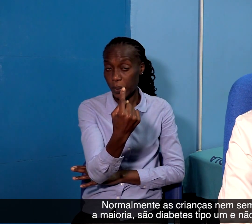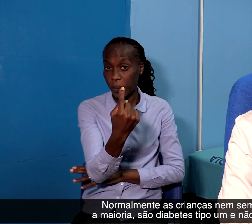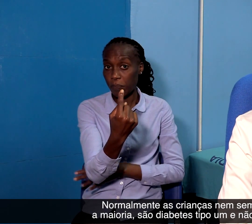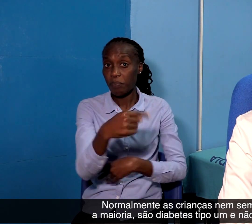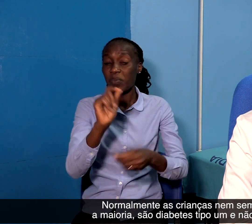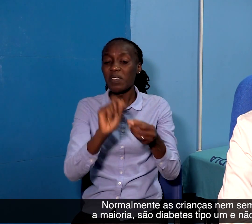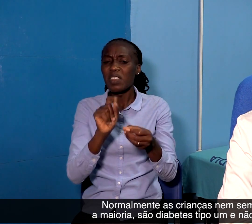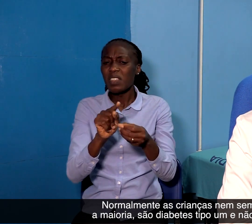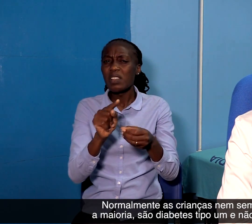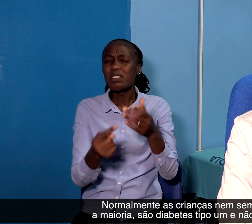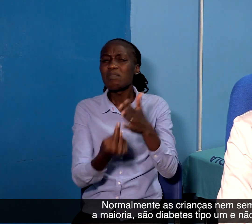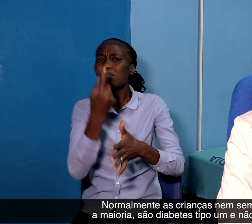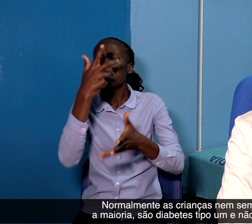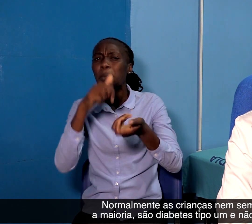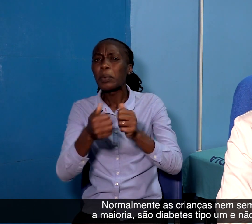tem este fator